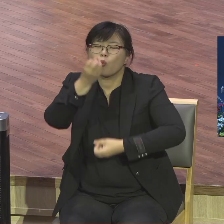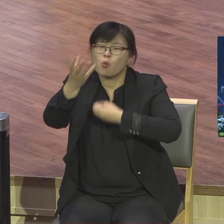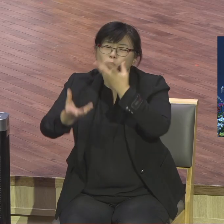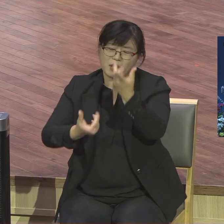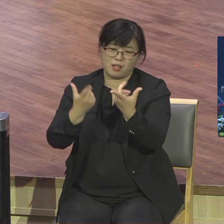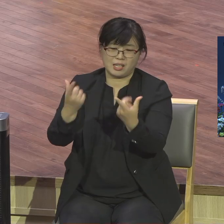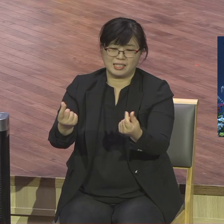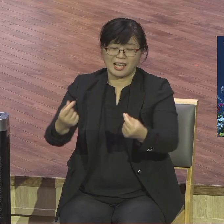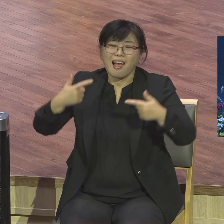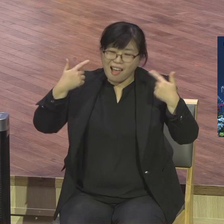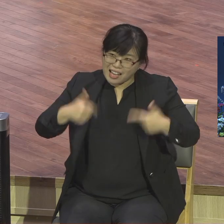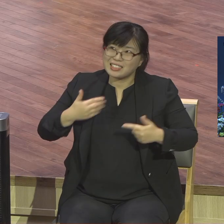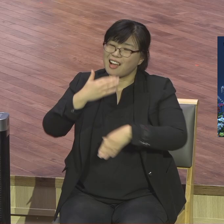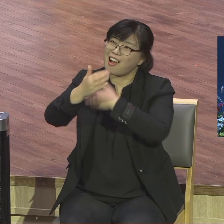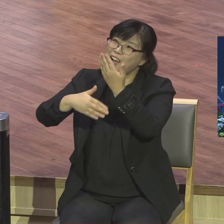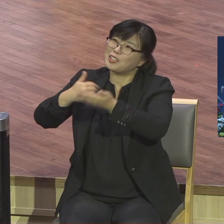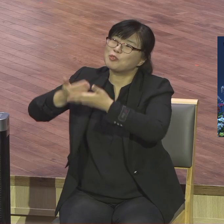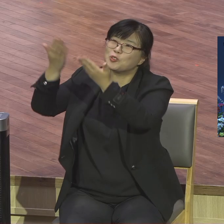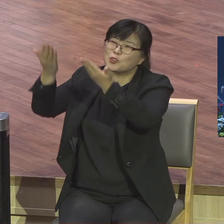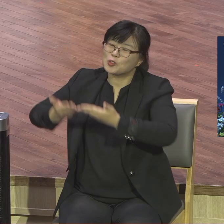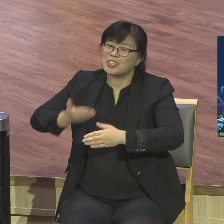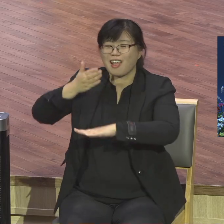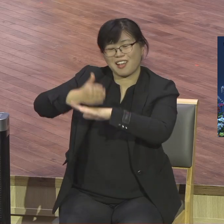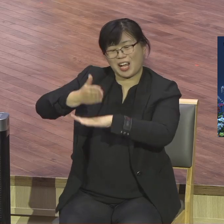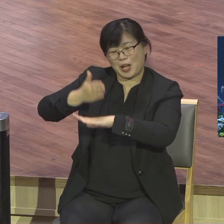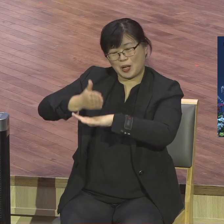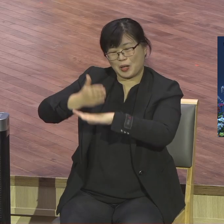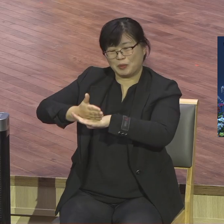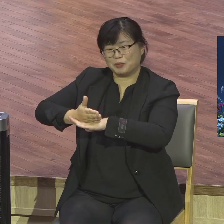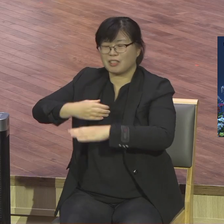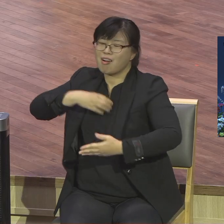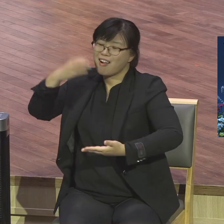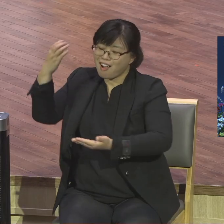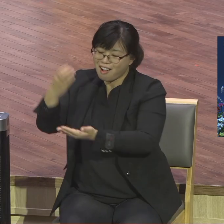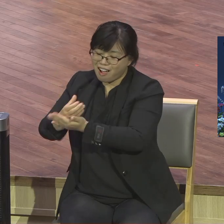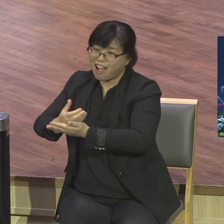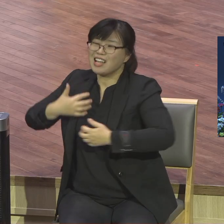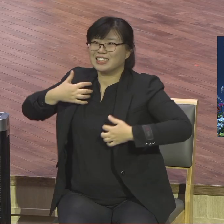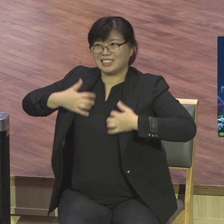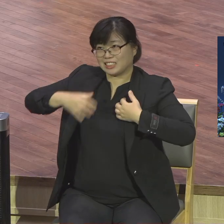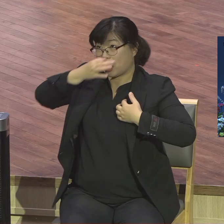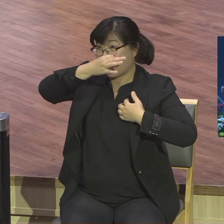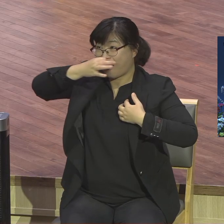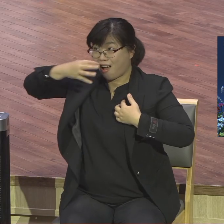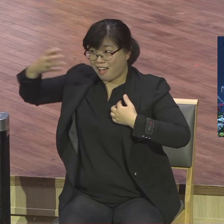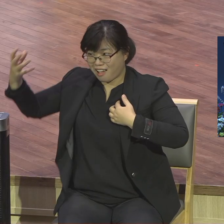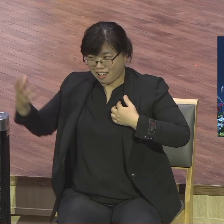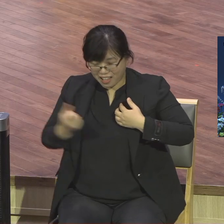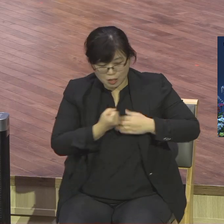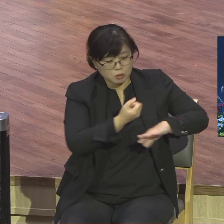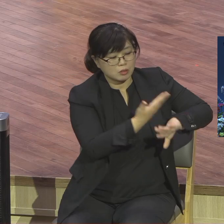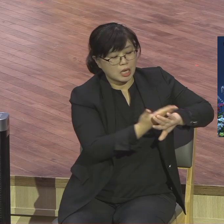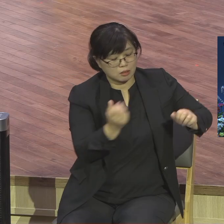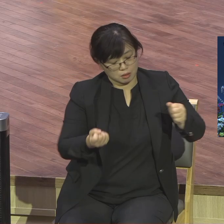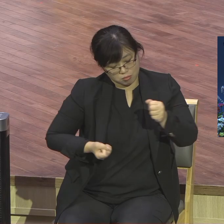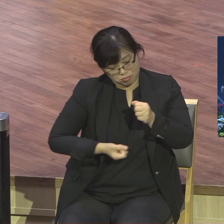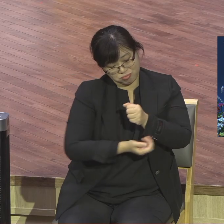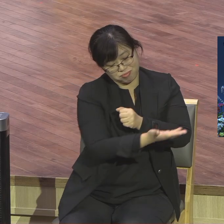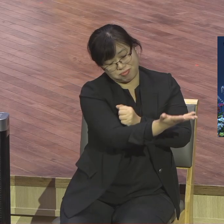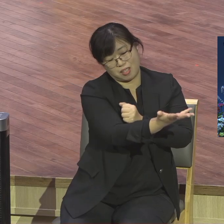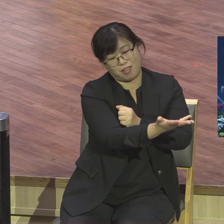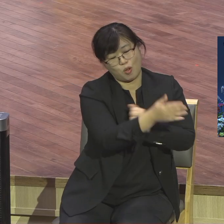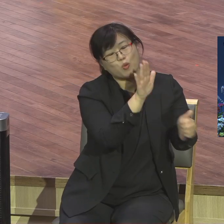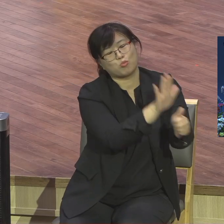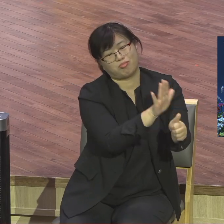살리고 아멘 나를 살리고 다른 사람 살리는 예배의 즐거움 이것을 체험하시기 바랍니다